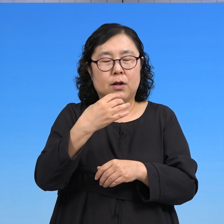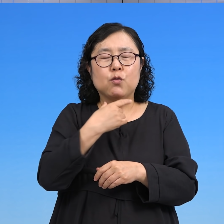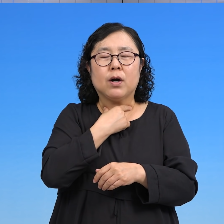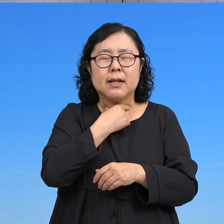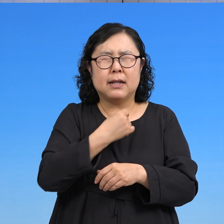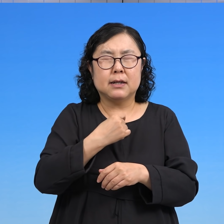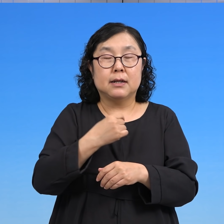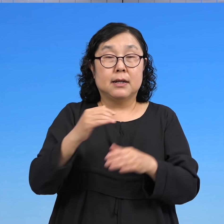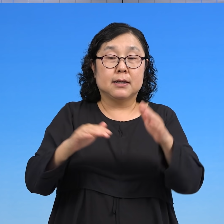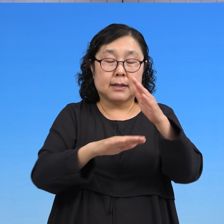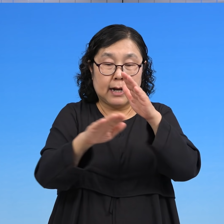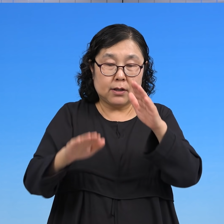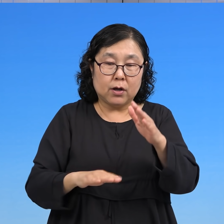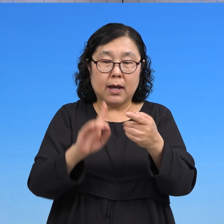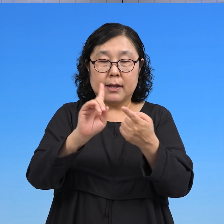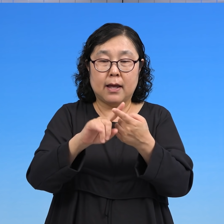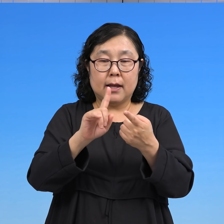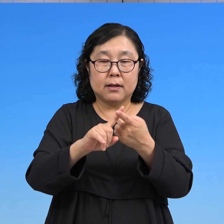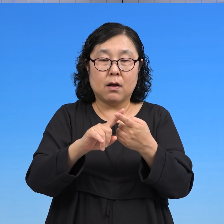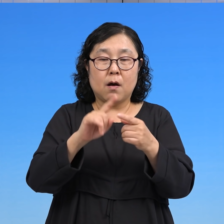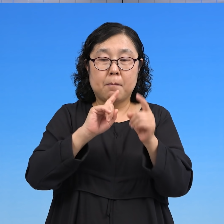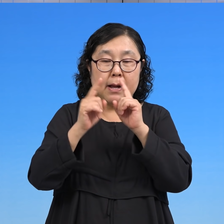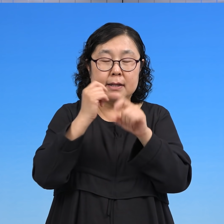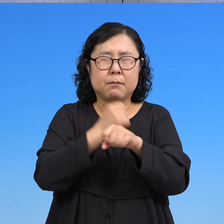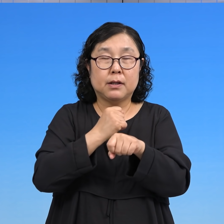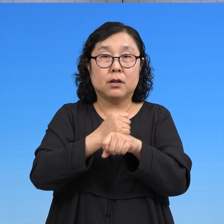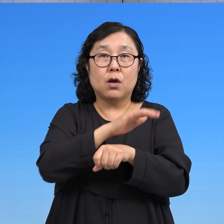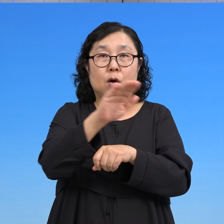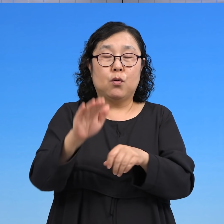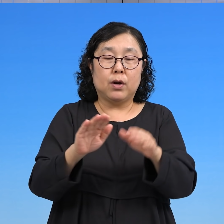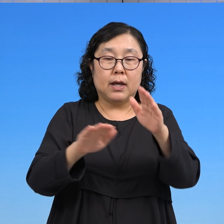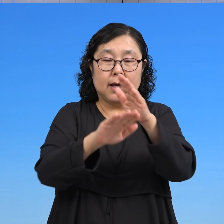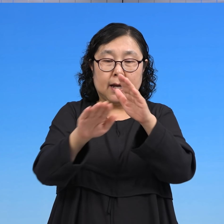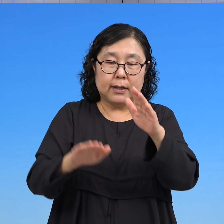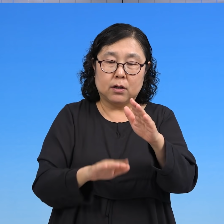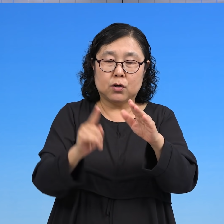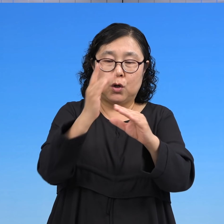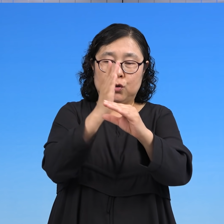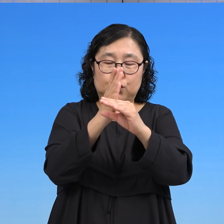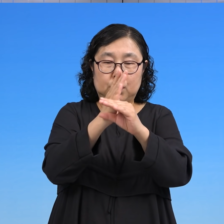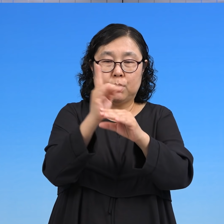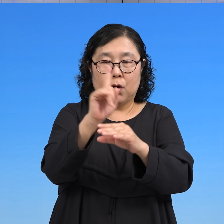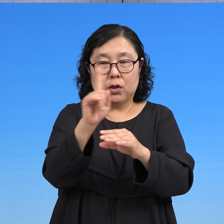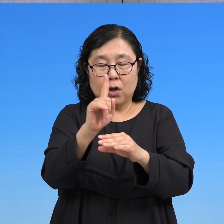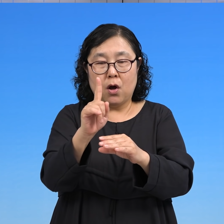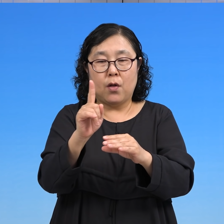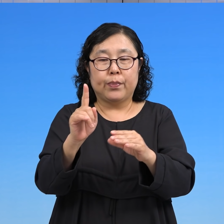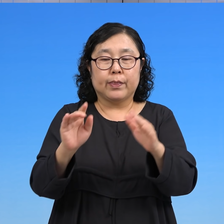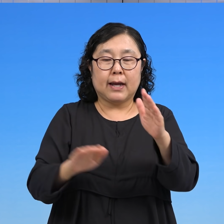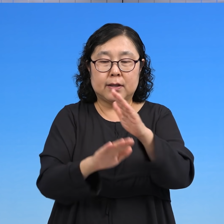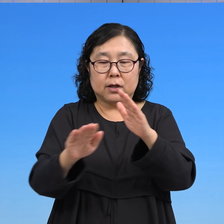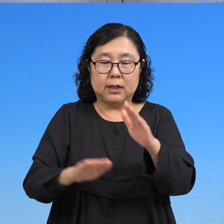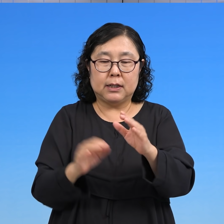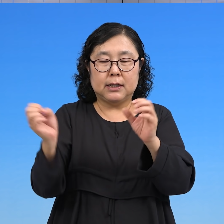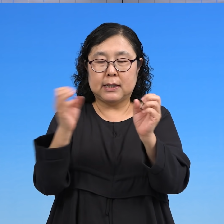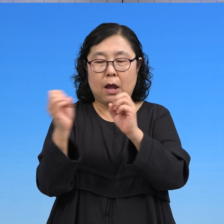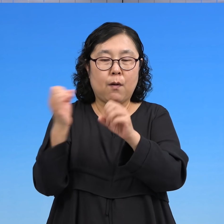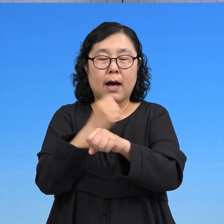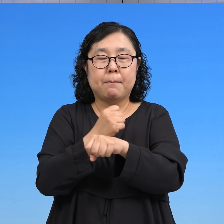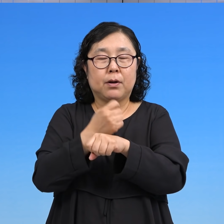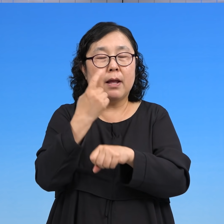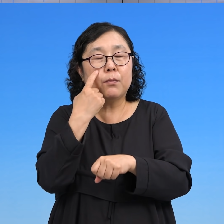추구하는 가정이라든지 많은 문제를 목사님이 지적해 주셨는데, 우리 가정은 그것을 기준으로 어떤 가정인지 한번 좀 대화해